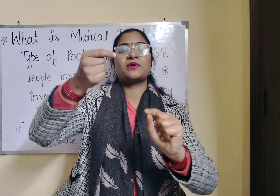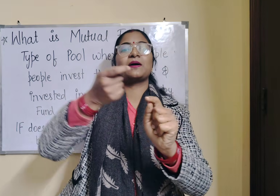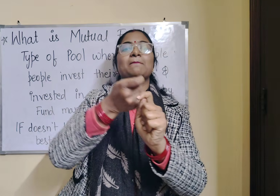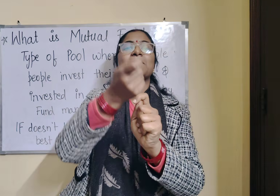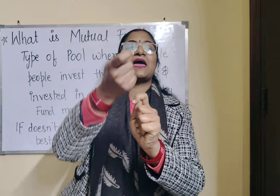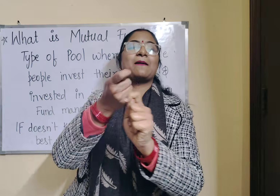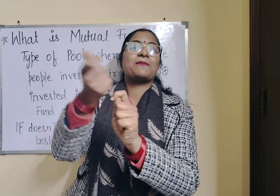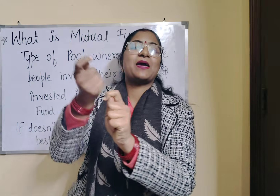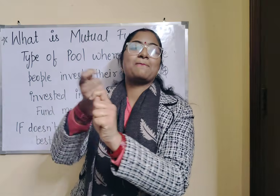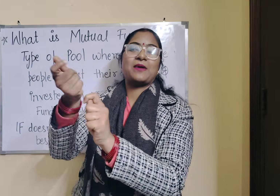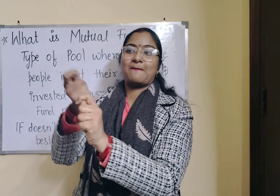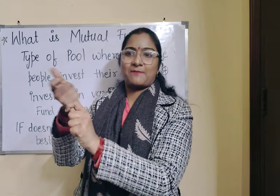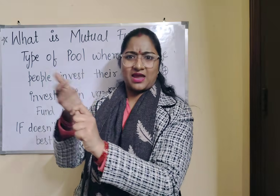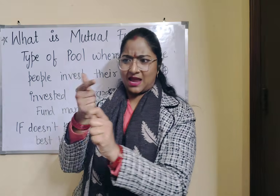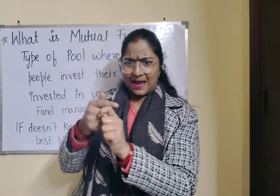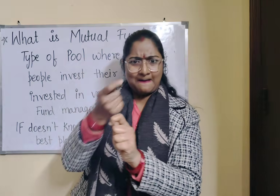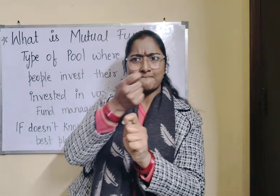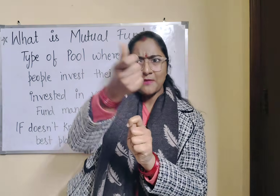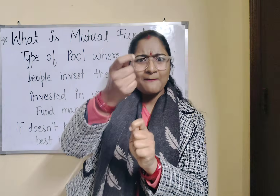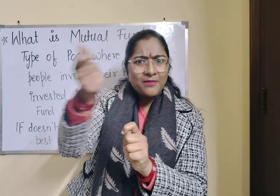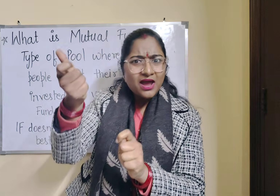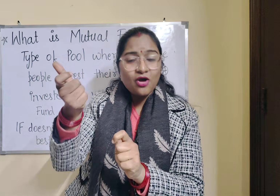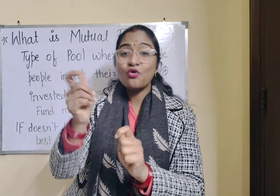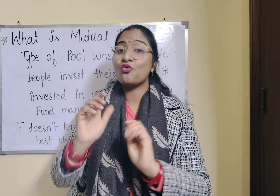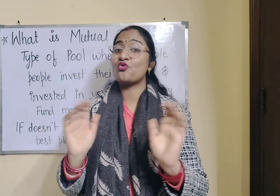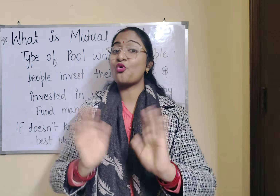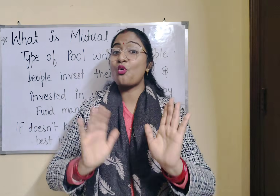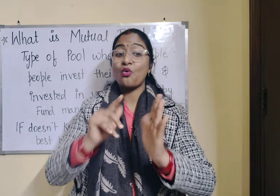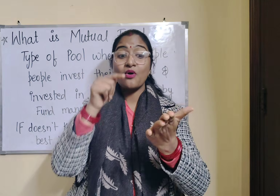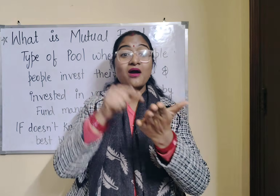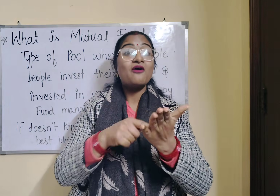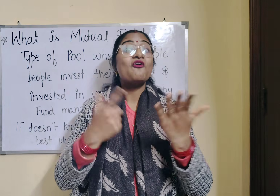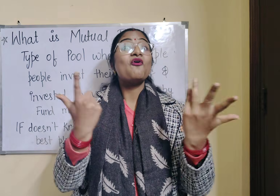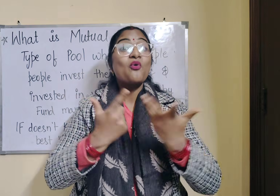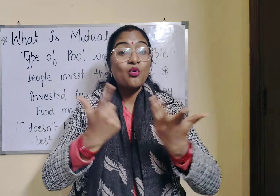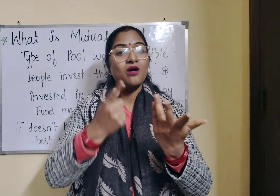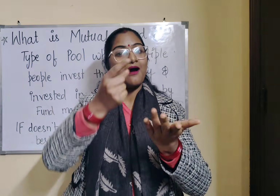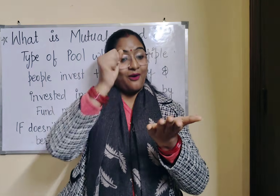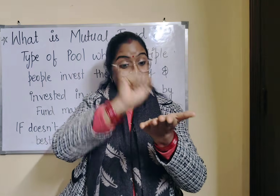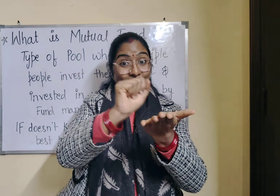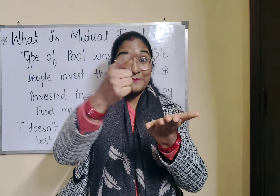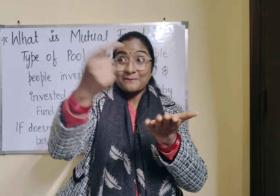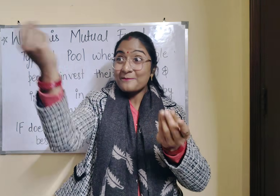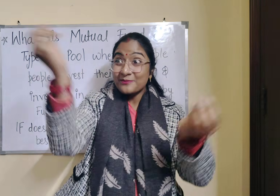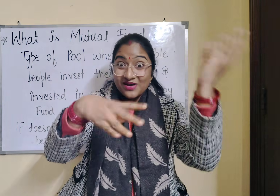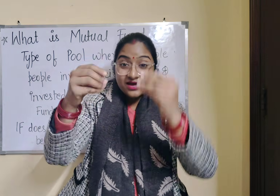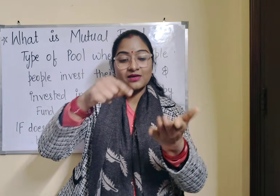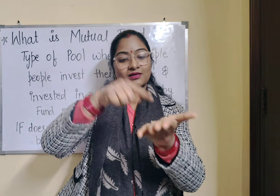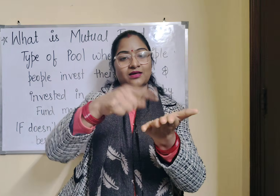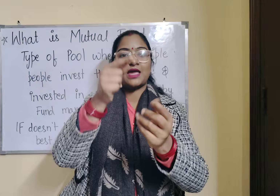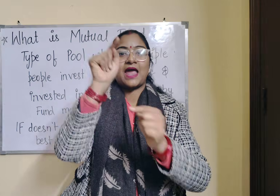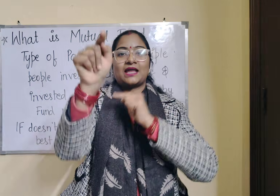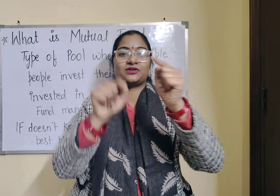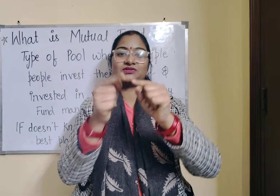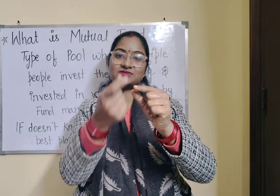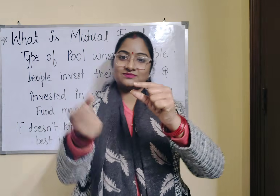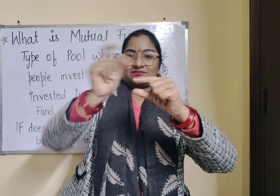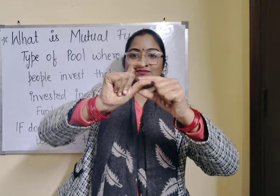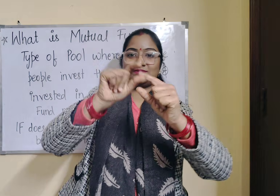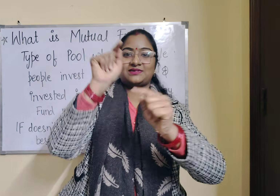जो आपका जो पैसा दिया है उस पे वो अपना इंटरेस्ट ऐड करके, या कंपनी की ग्रोथ में जो आपने उनको